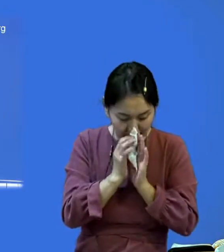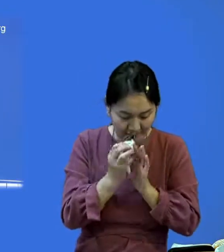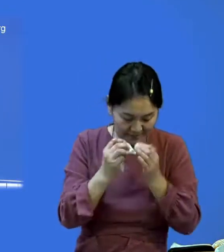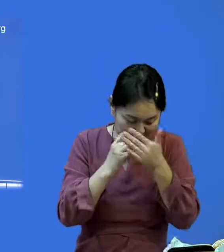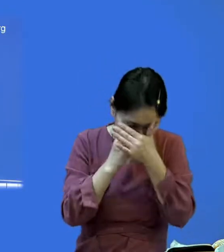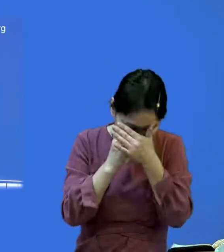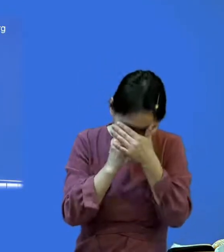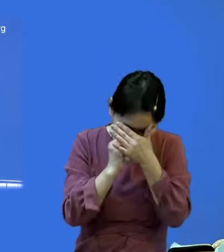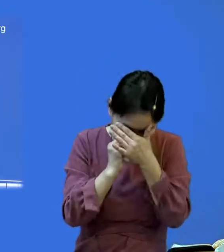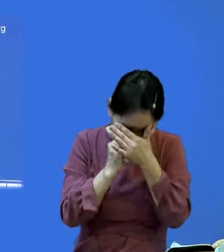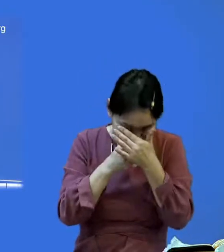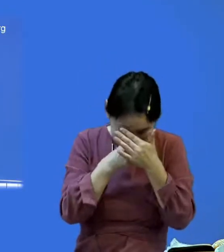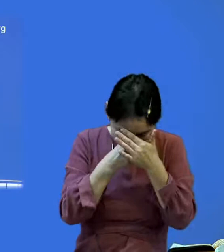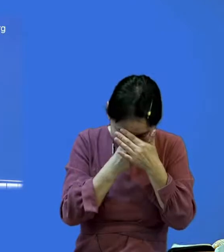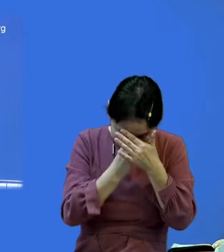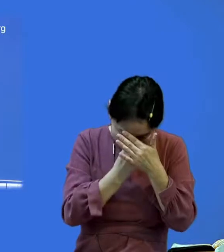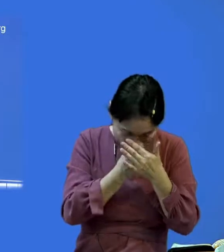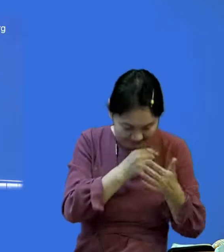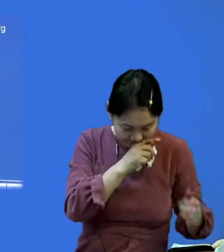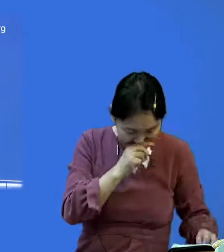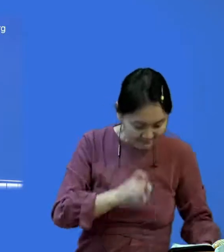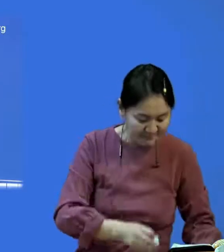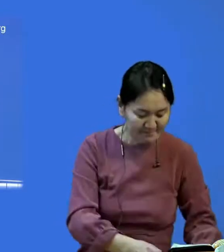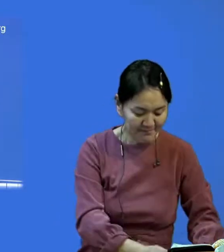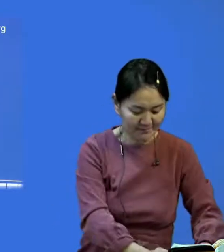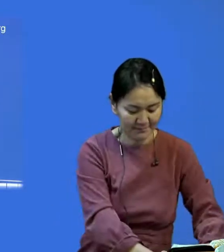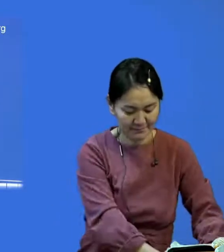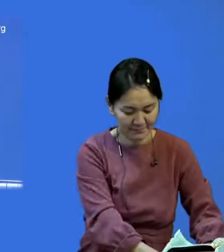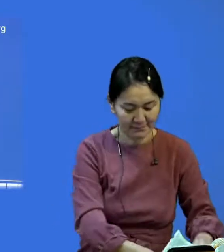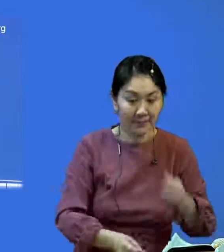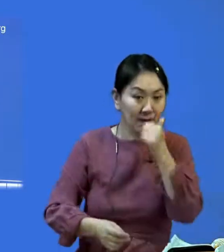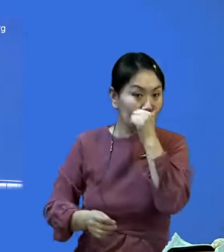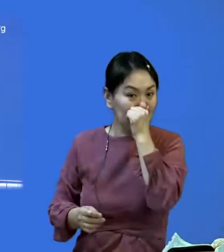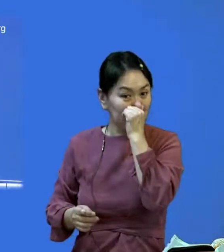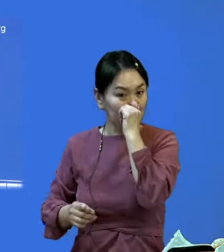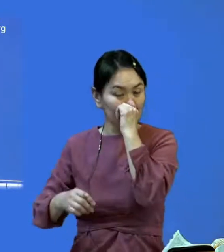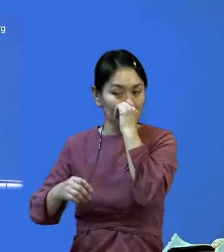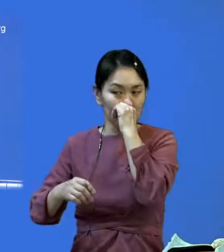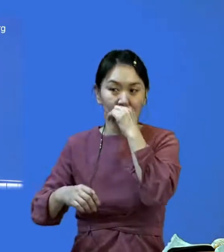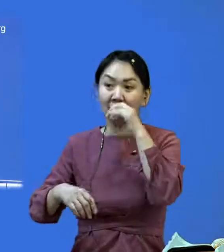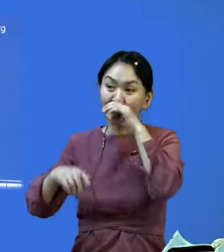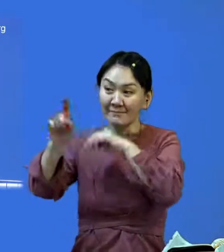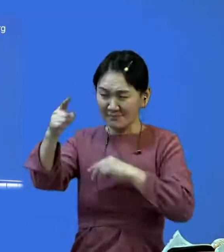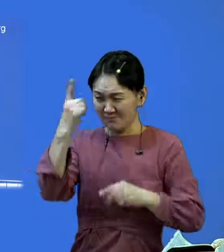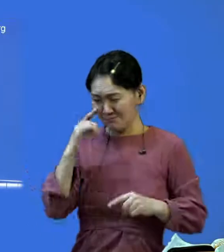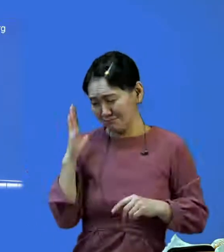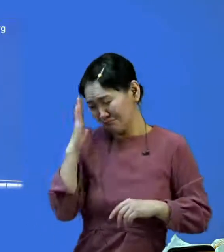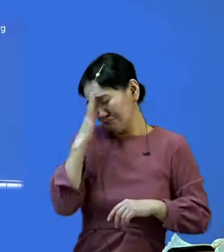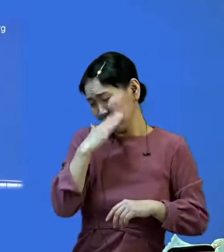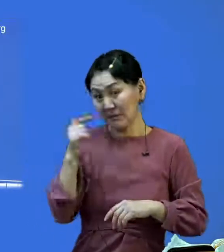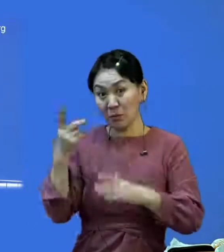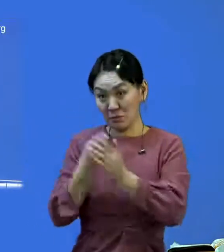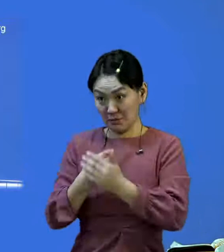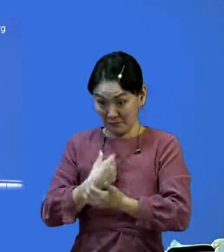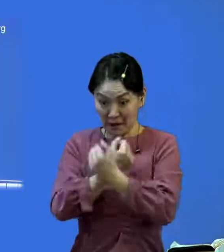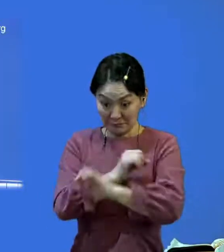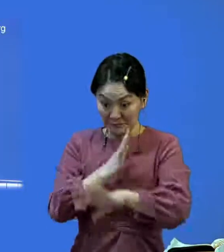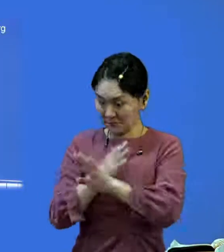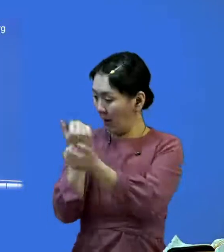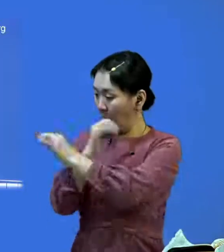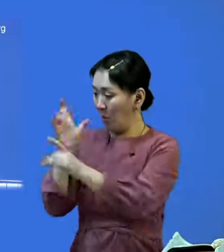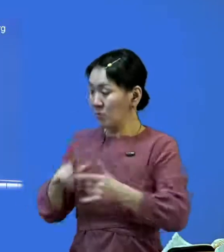муухай ах вэ? Хичнээн хөөрхөн дүр дүрхтэй байсан ч цогц тэмрээд амьдрч чадах уу? Хамт амьдрч чадах уу?